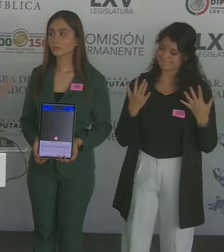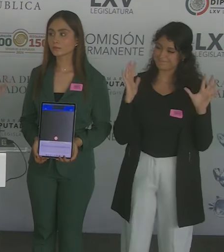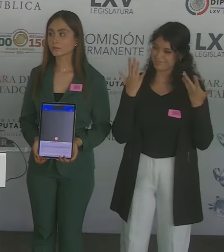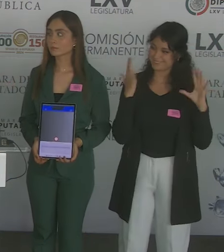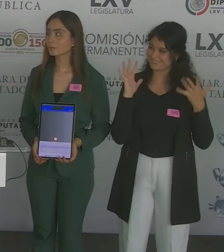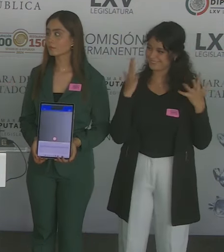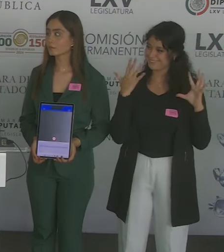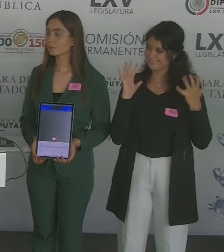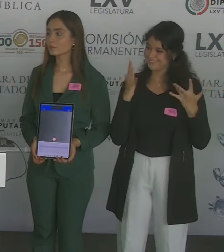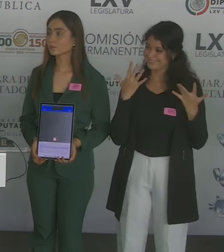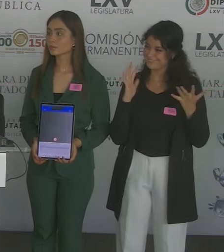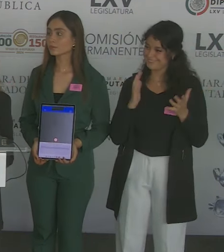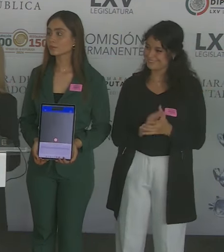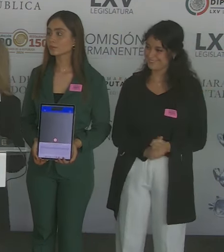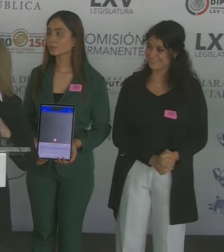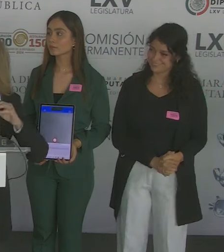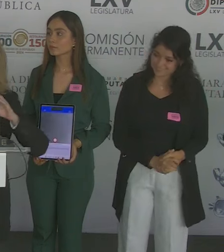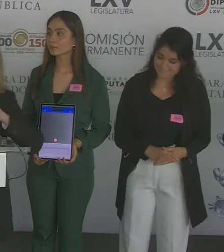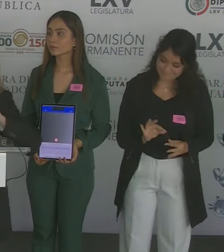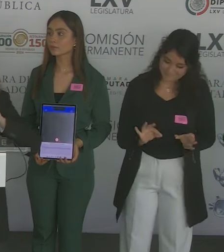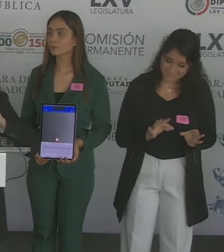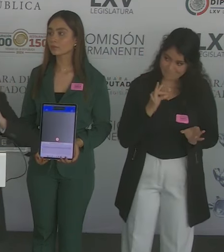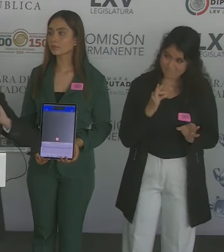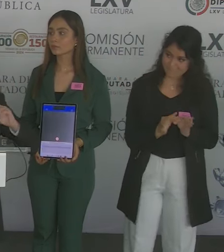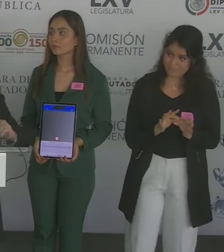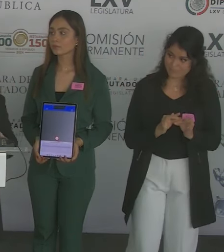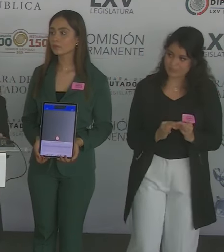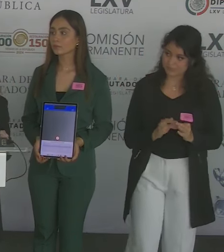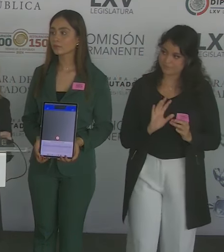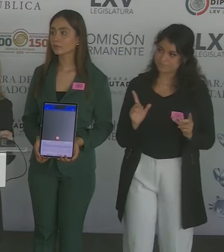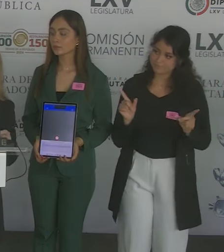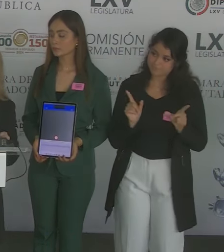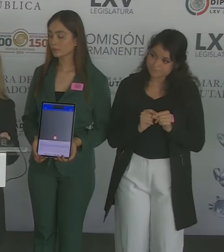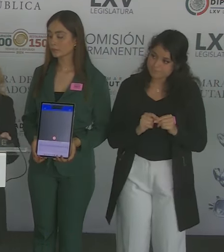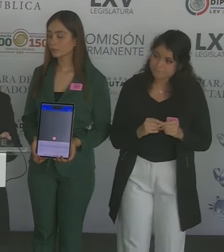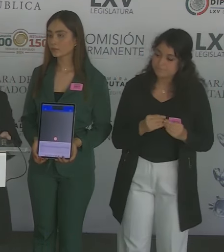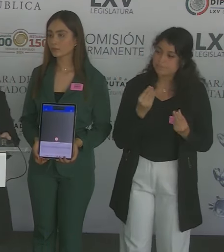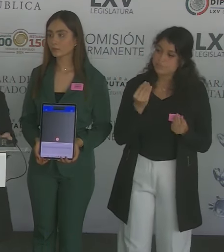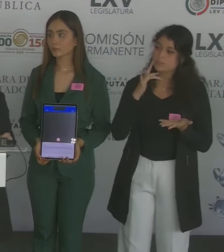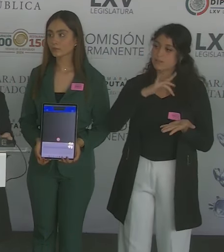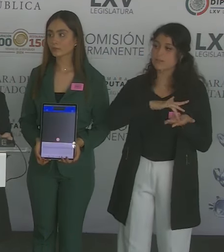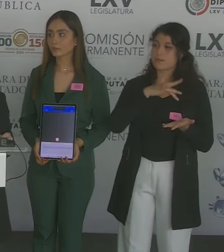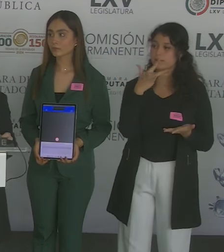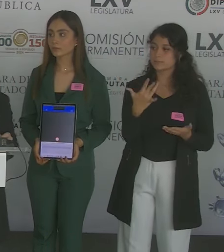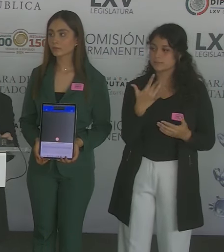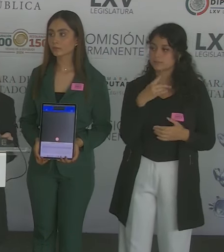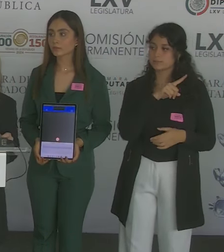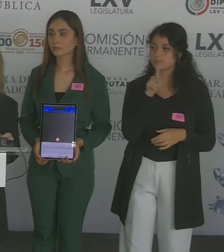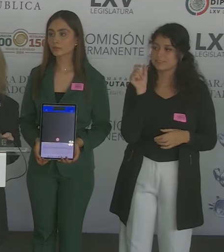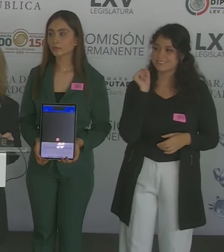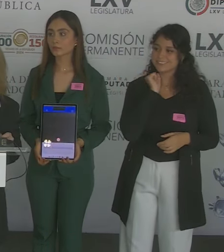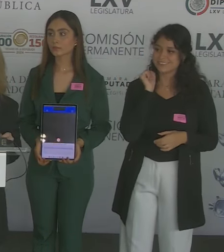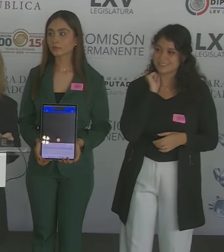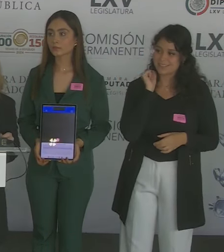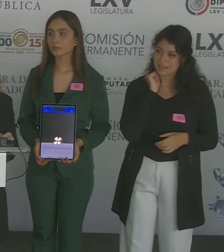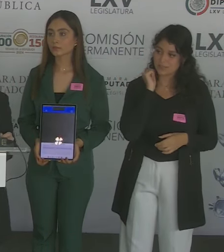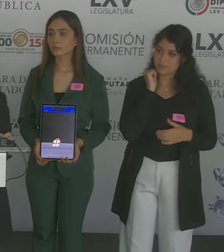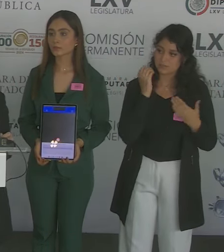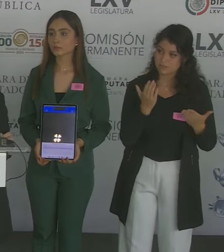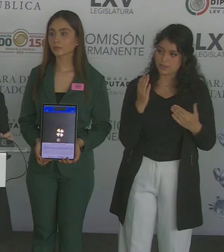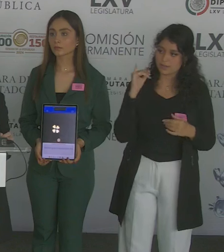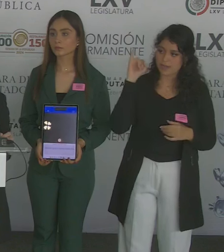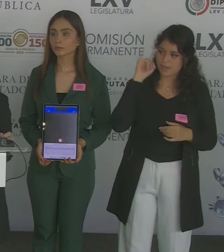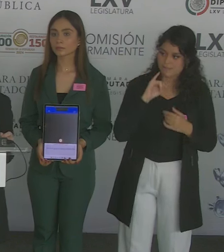gracias Pues No tendríamos más preguntas Muchísimas gracias Nada más agradecerle también al senador Mancera que cuando él fue jefe de